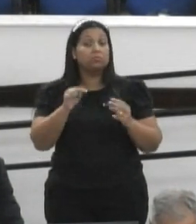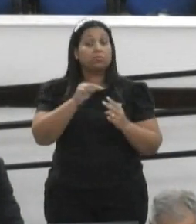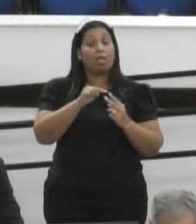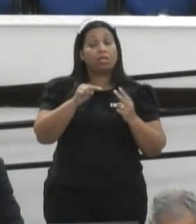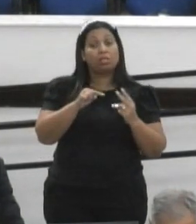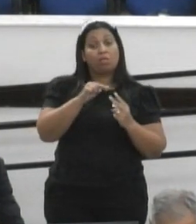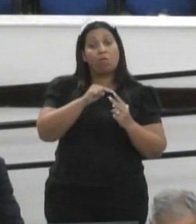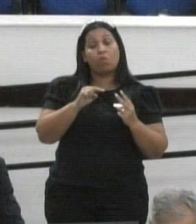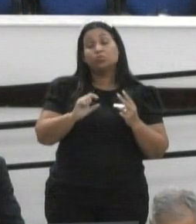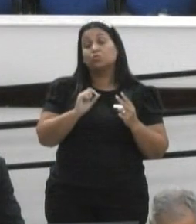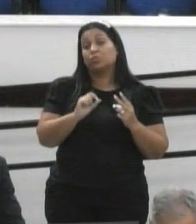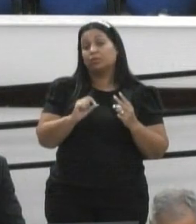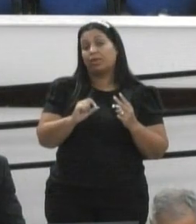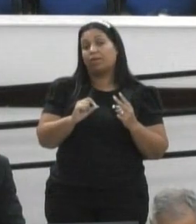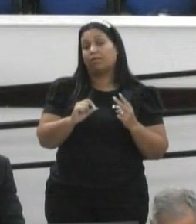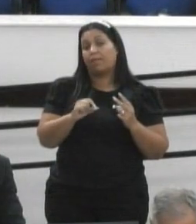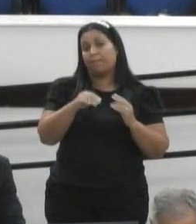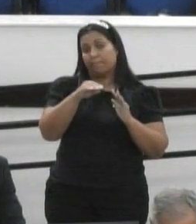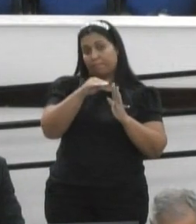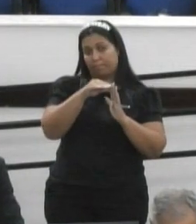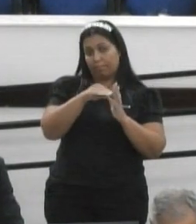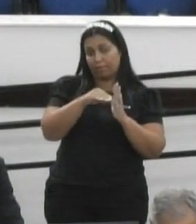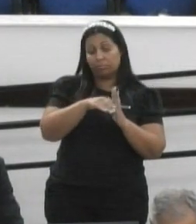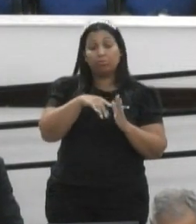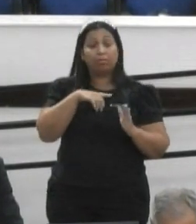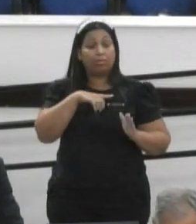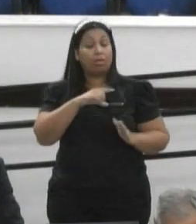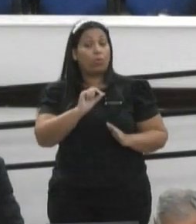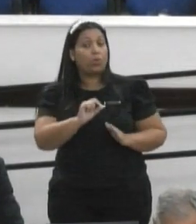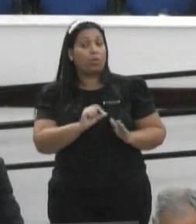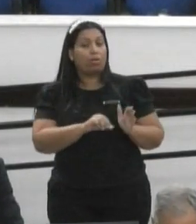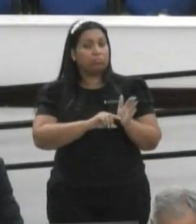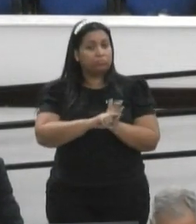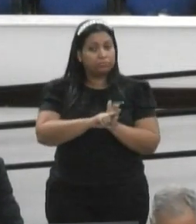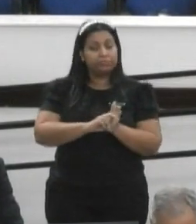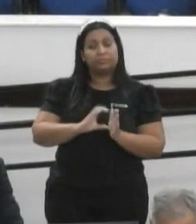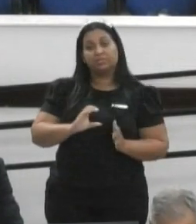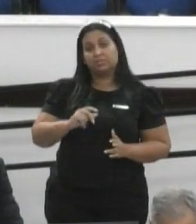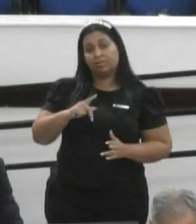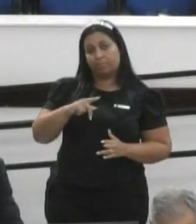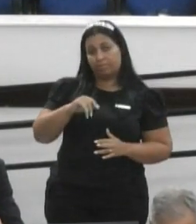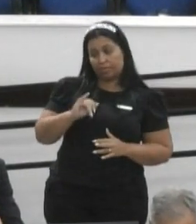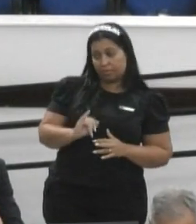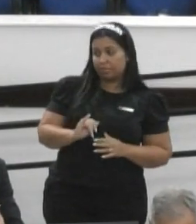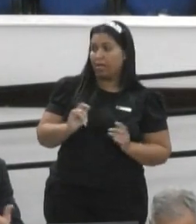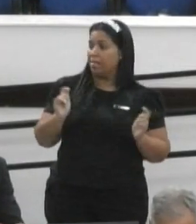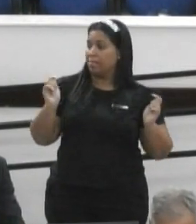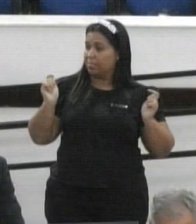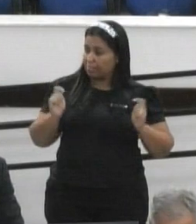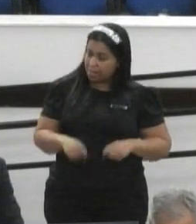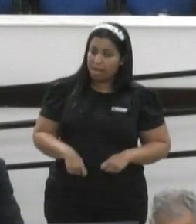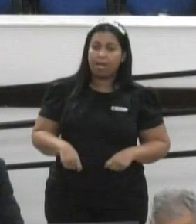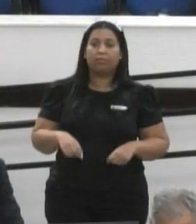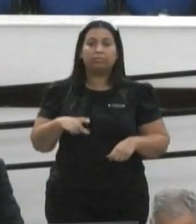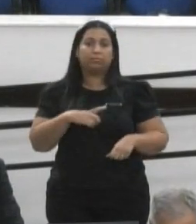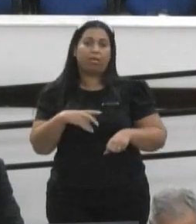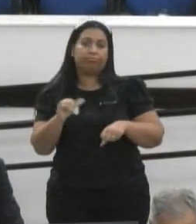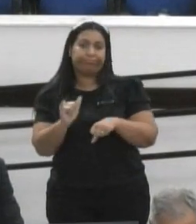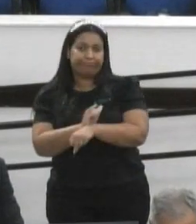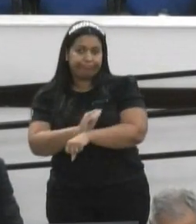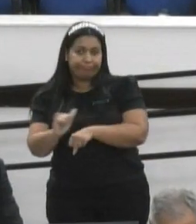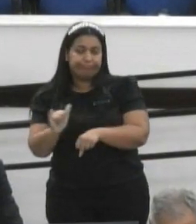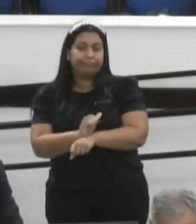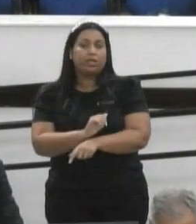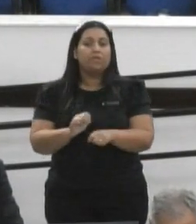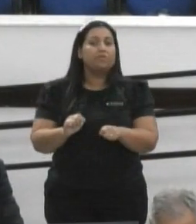métodos. Uma CPI, que tem um poder de fogo, tem mecanismos para poder